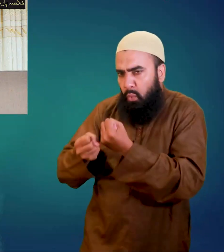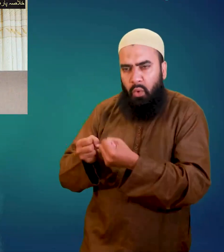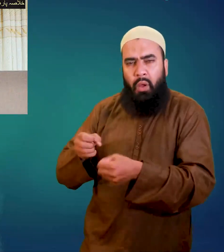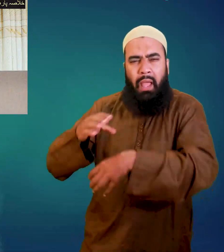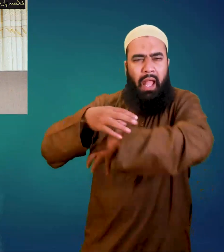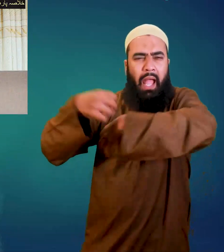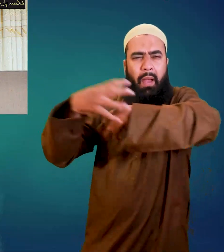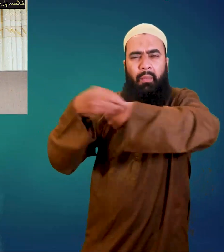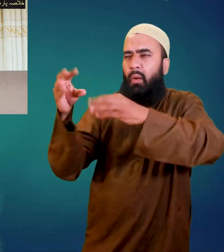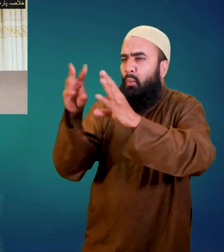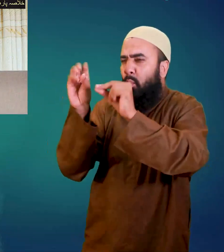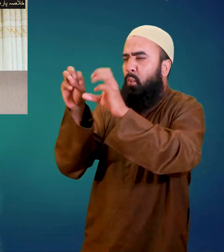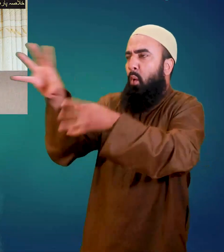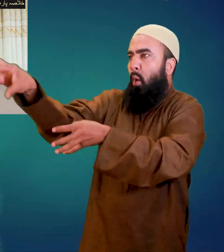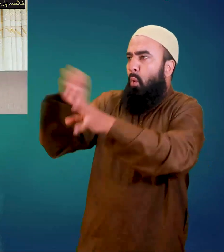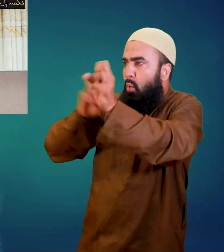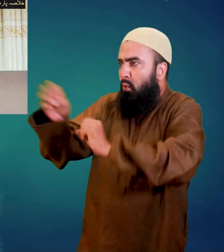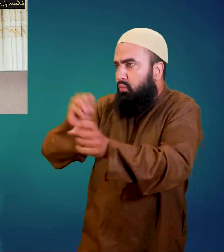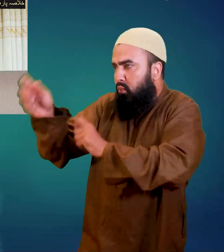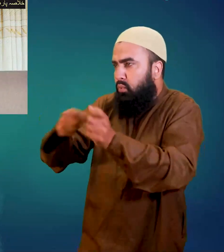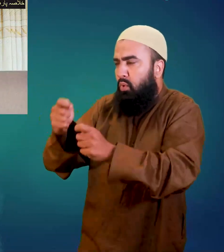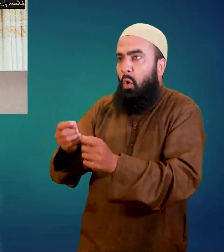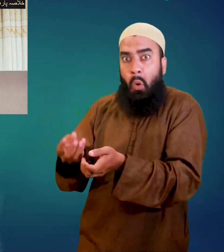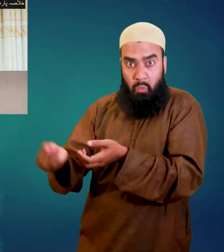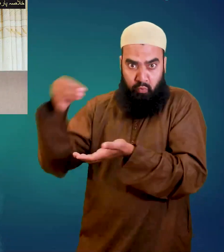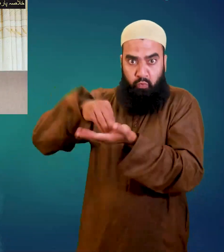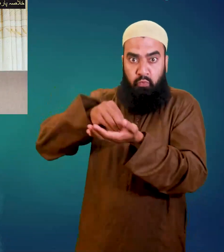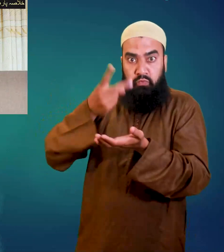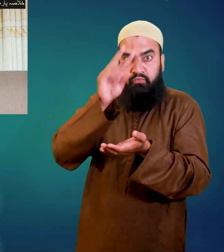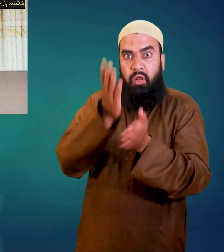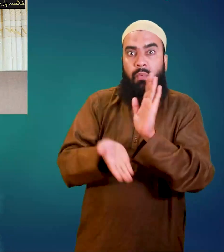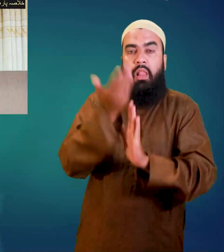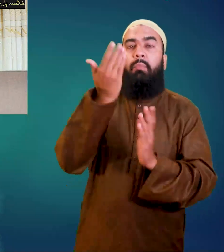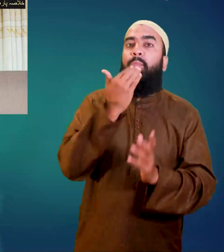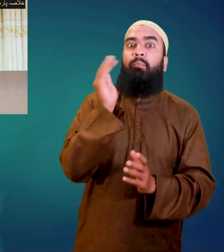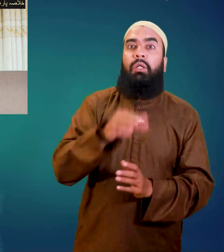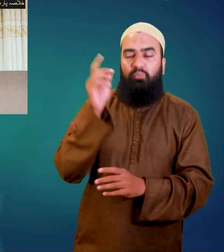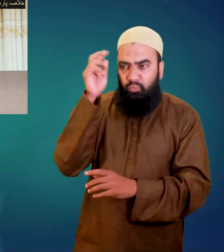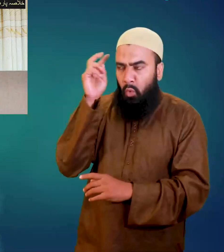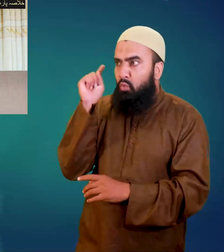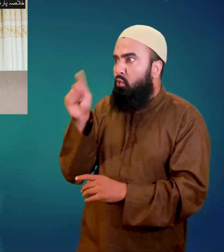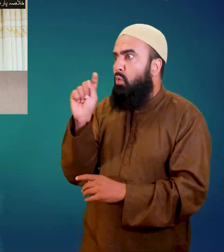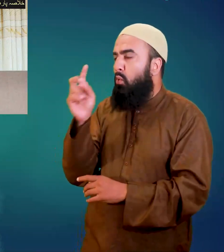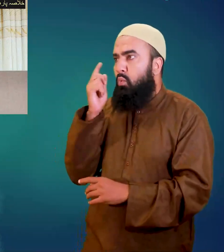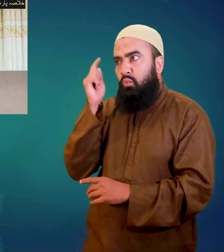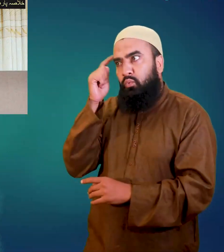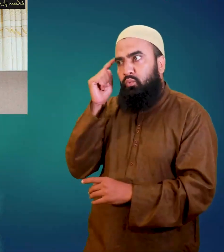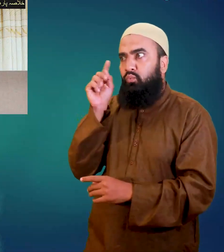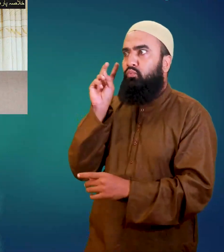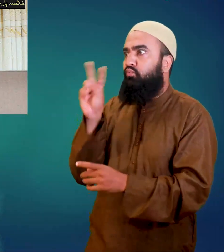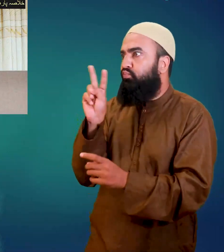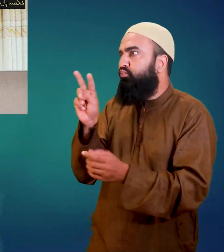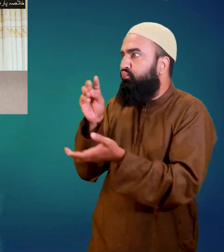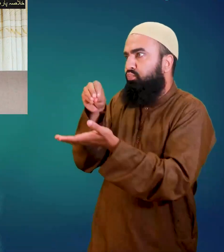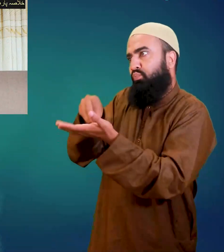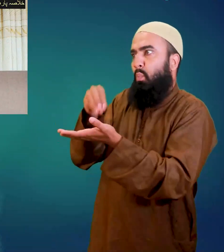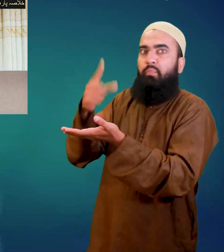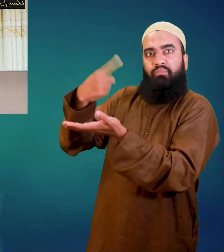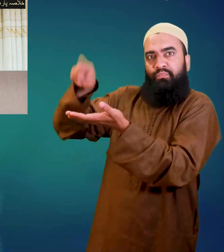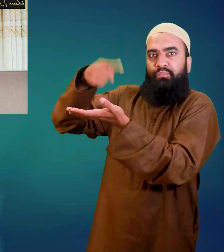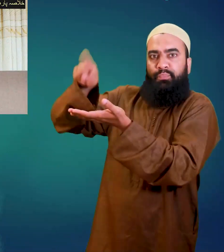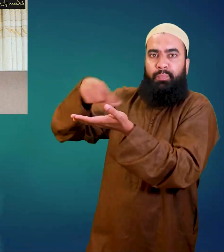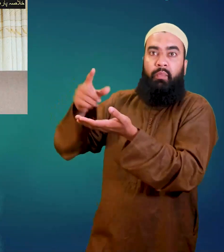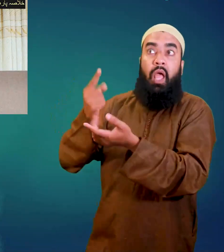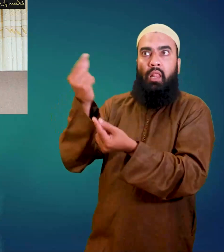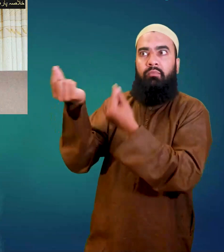زیادہ منافع ان سے تمہیں ملتے ہیں، تو اس میں بھی اللہ کی نشانیاں ہیں، اور اللہ نے تمہارے لیے اس میں نصیحت رکھی